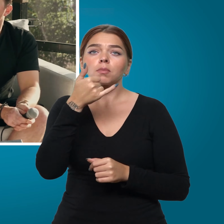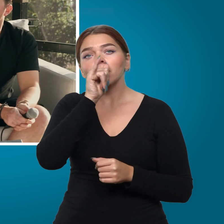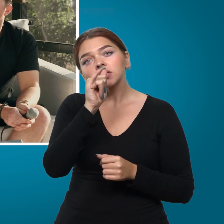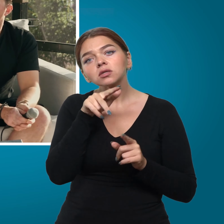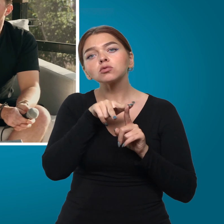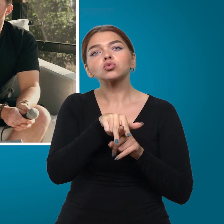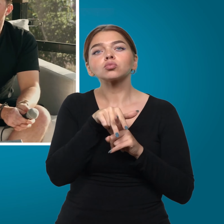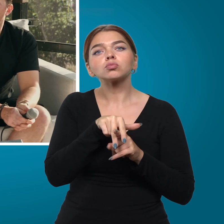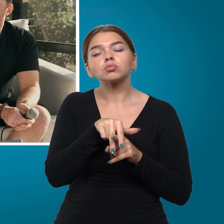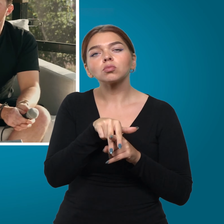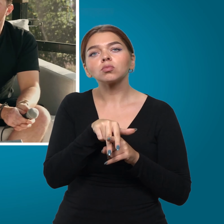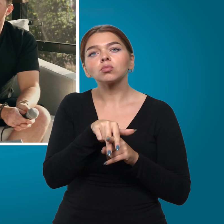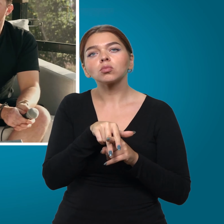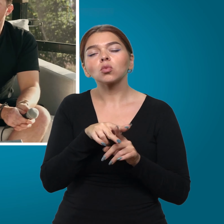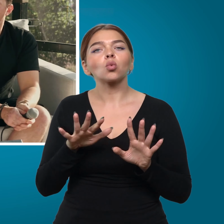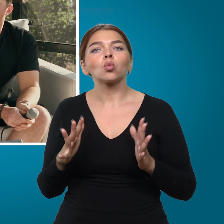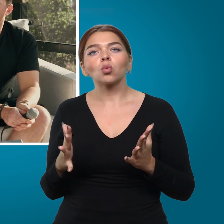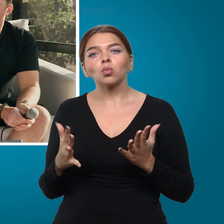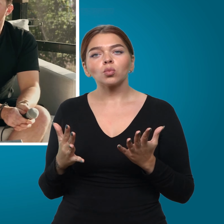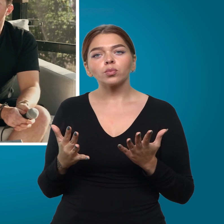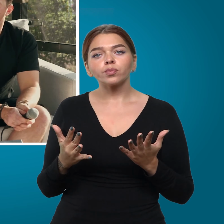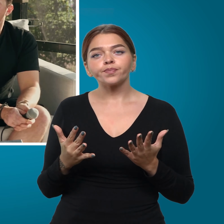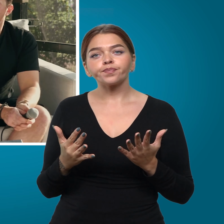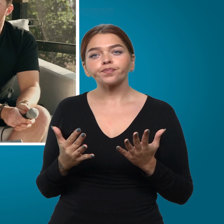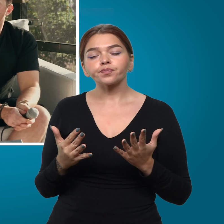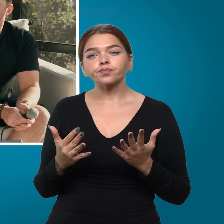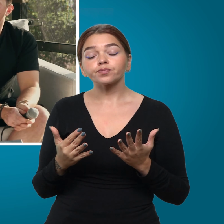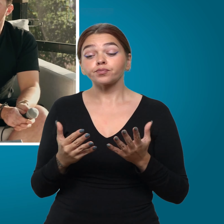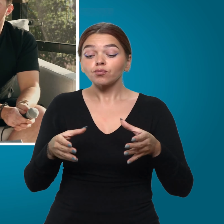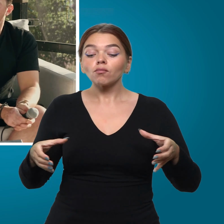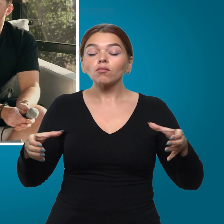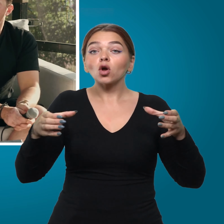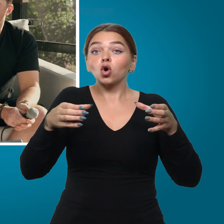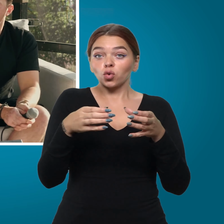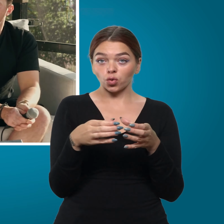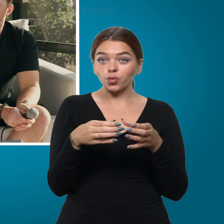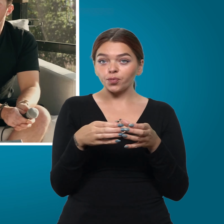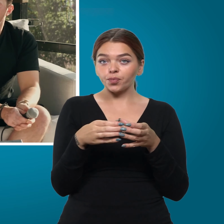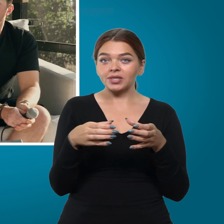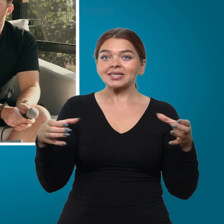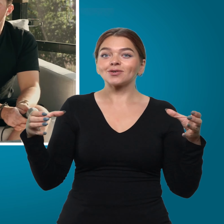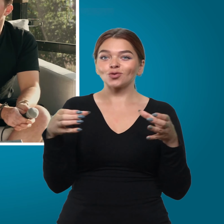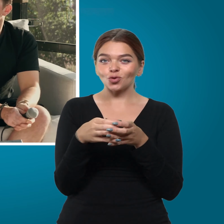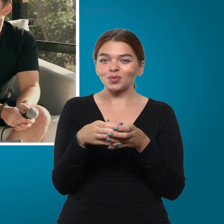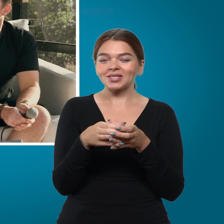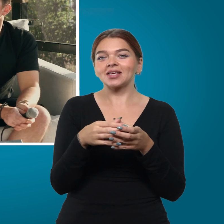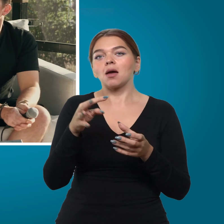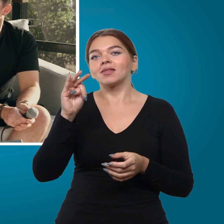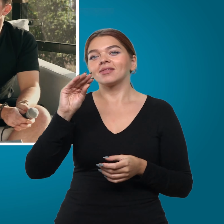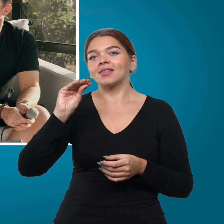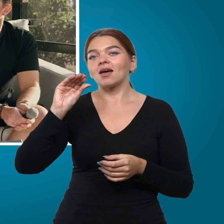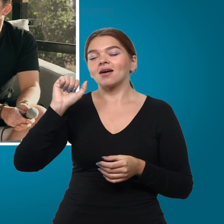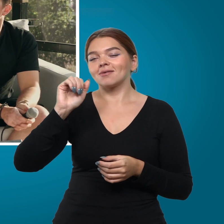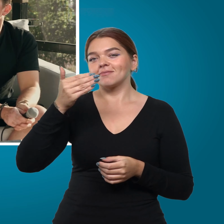dalyviam. Ir paminėkit keletą, galbūt kažkas norės pamėginti keletą